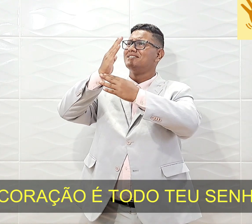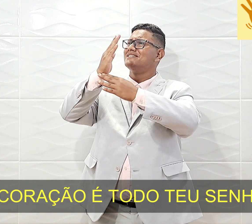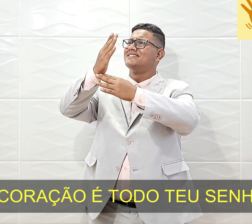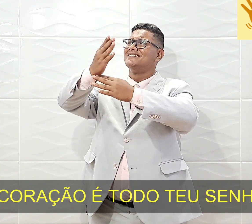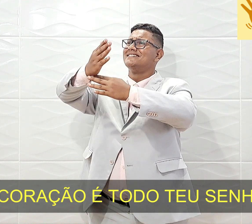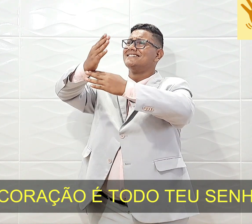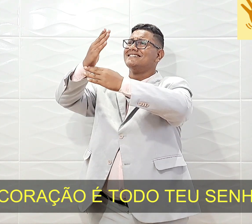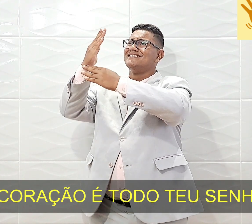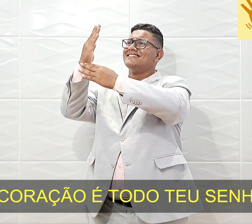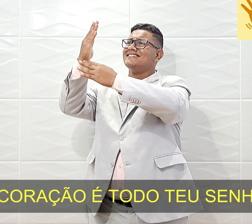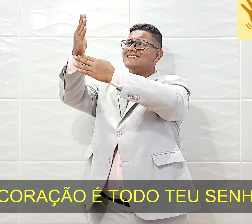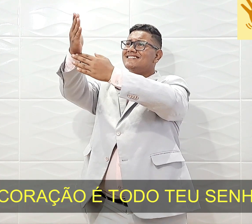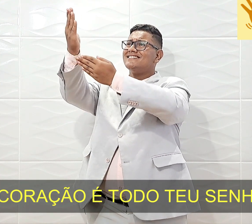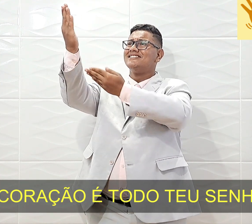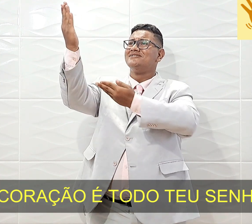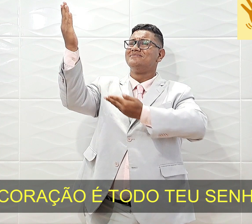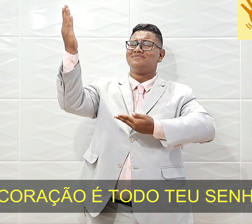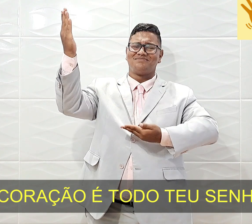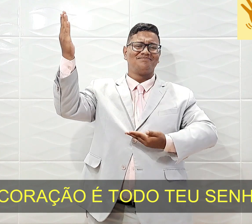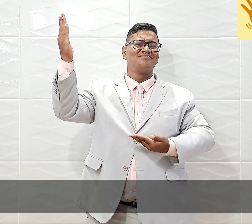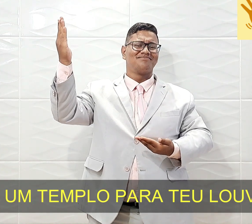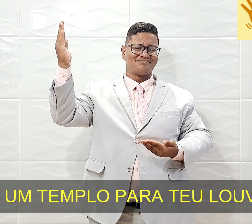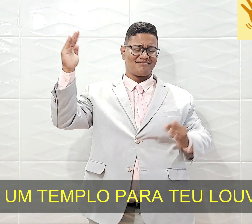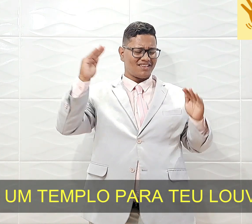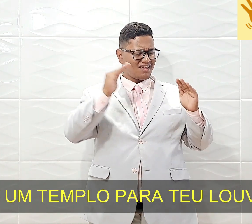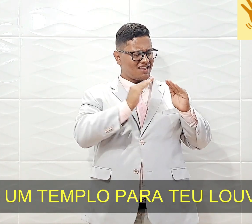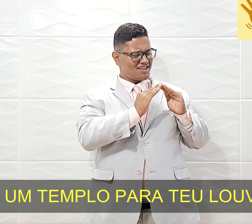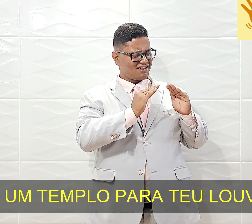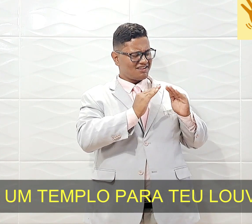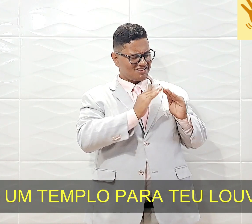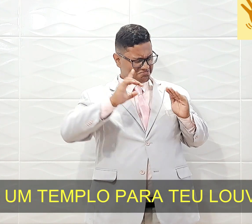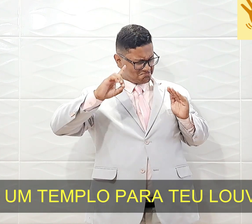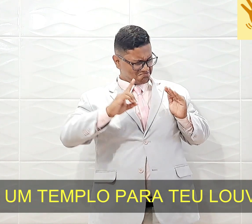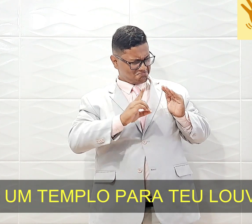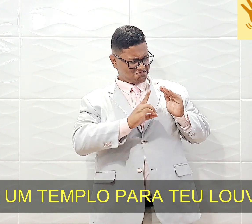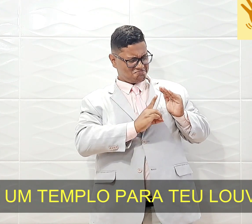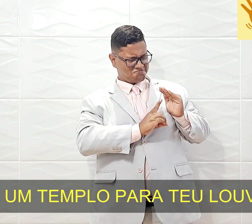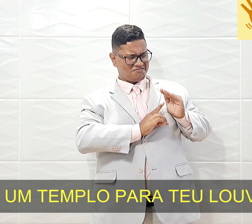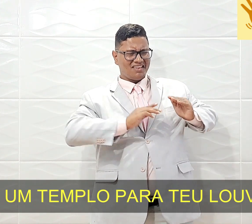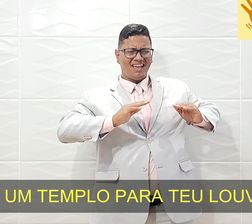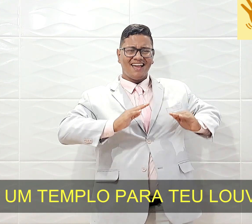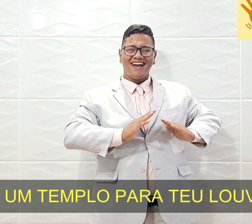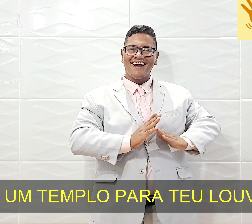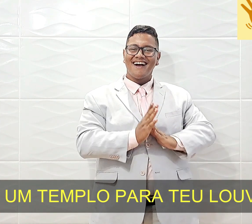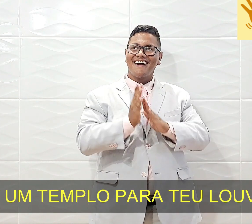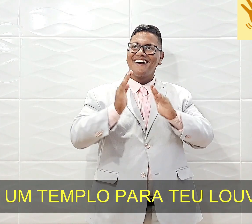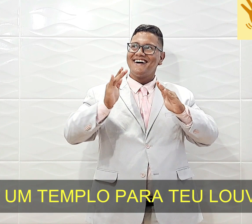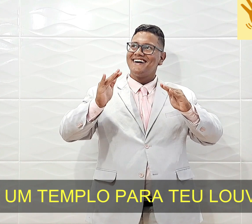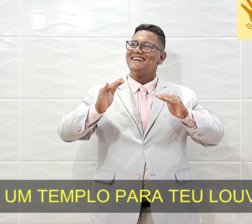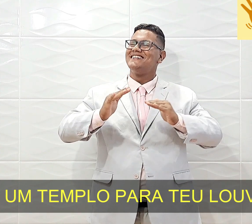teu Senhor Ele é um templo